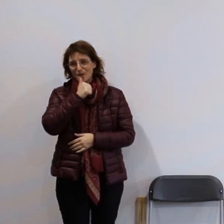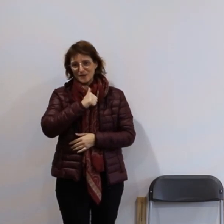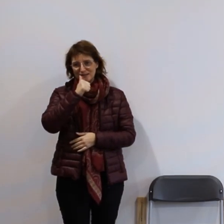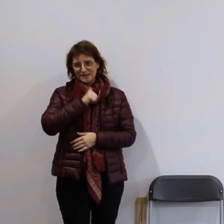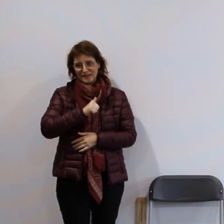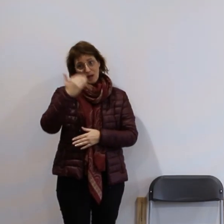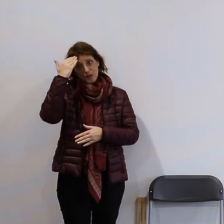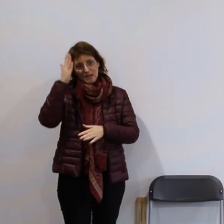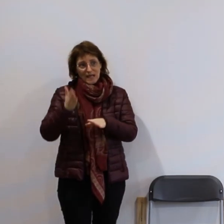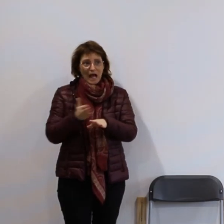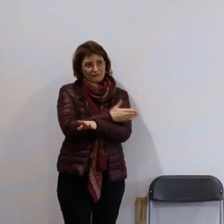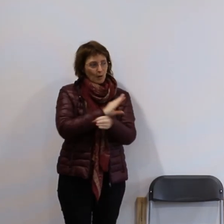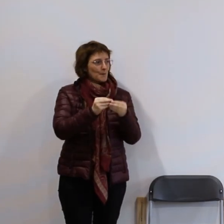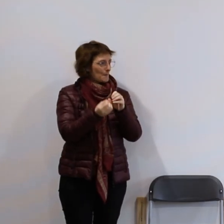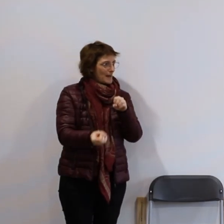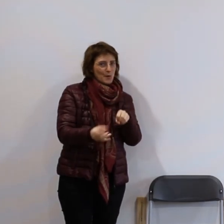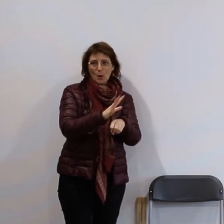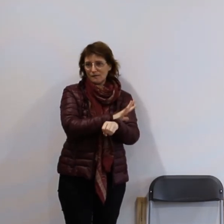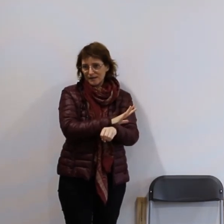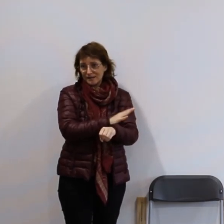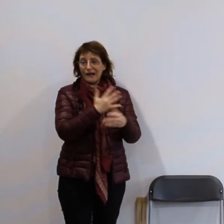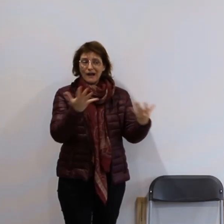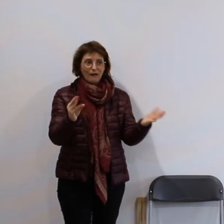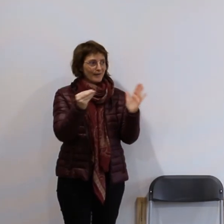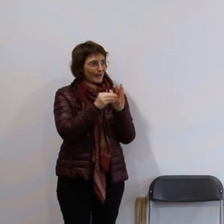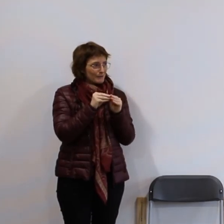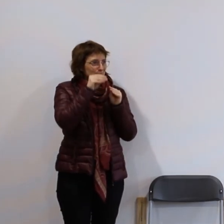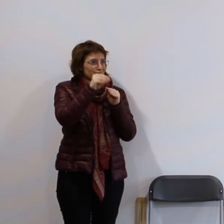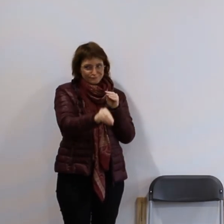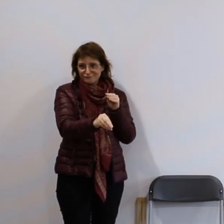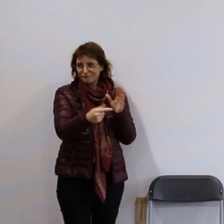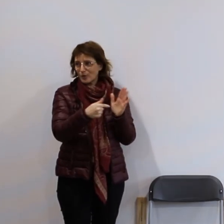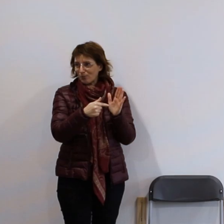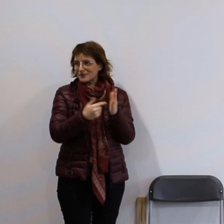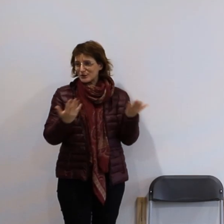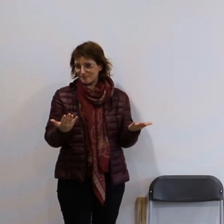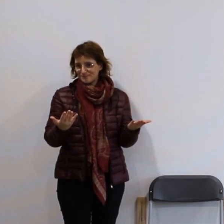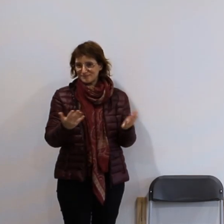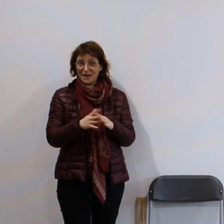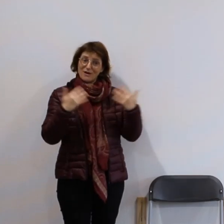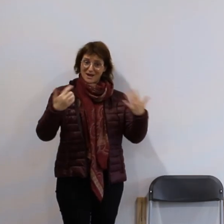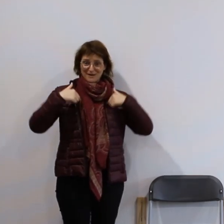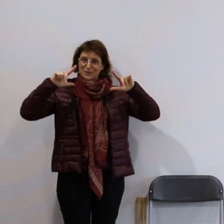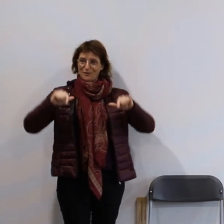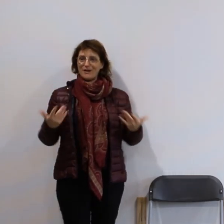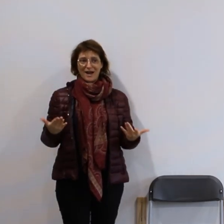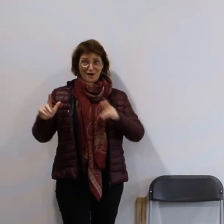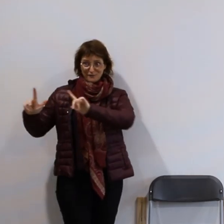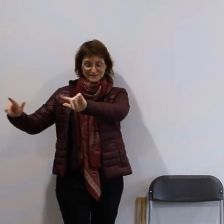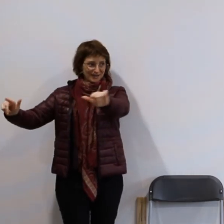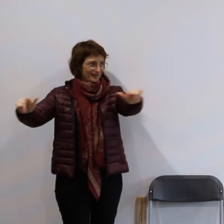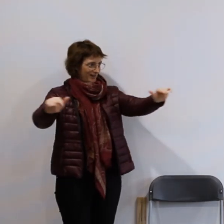des raisons de Covid que nous avons dû reporter cette rencontre. Mais voilà, je suis là, vous êtes